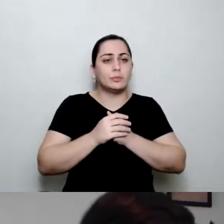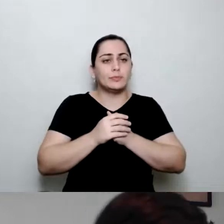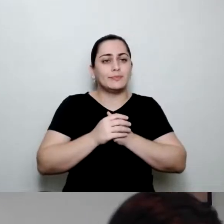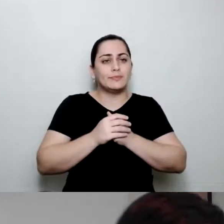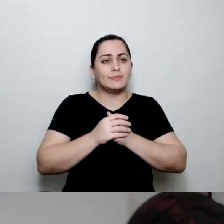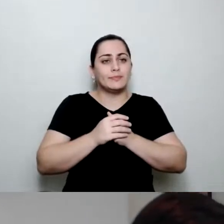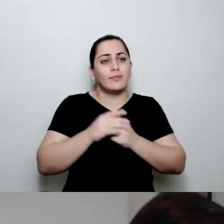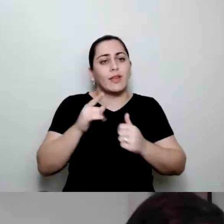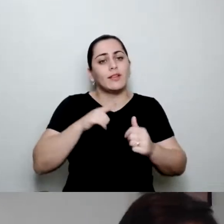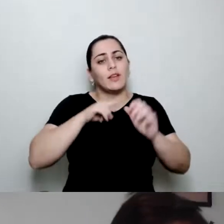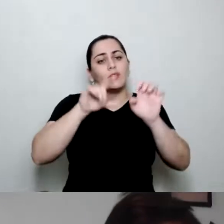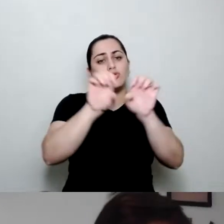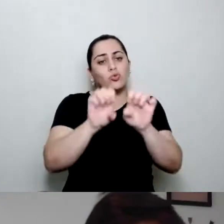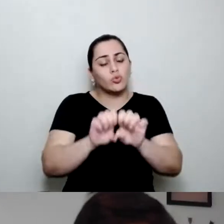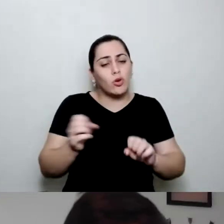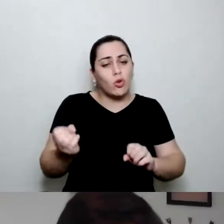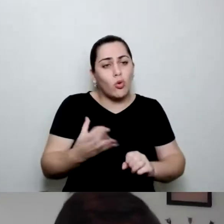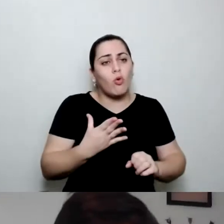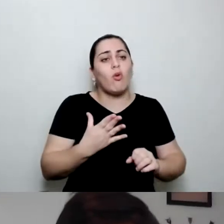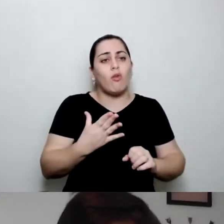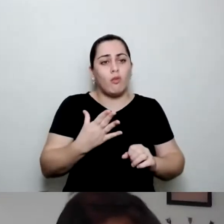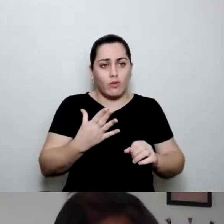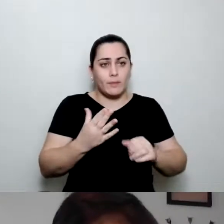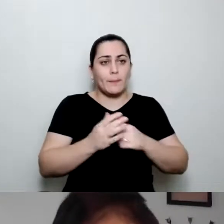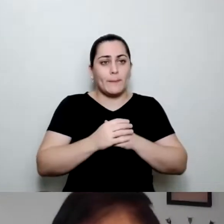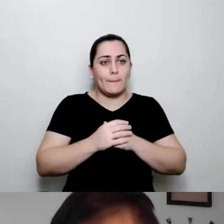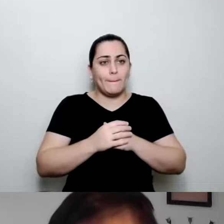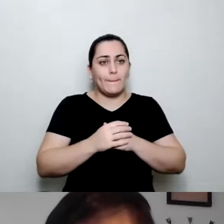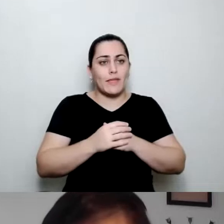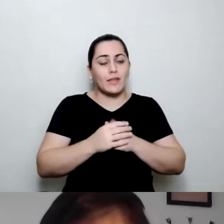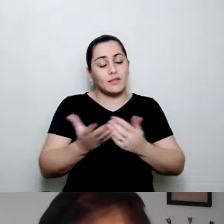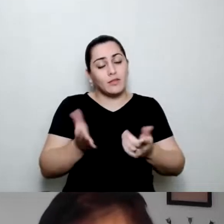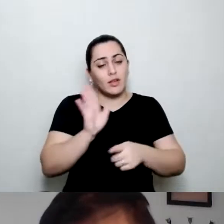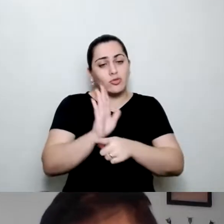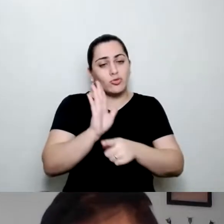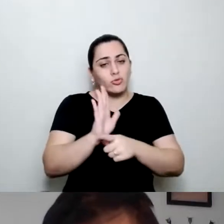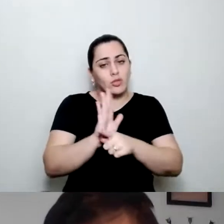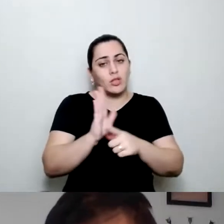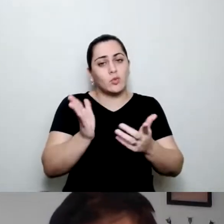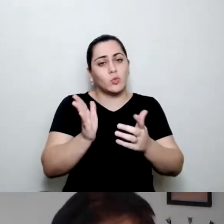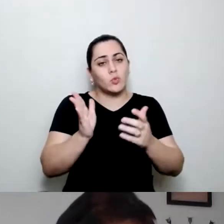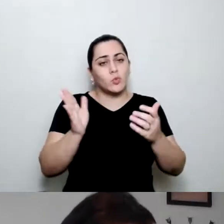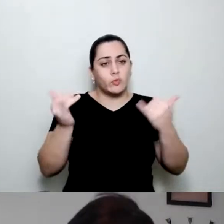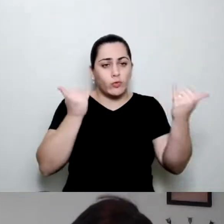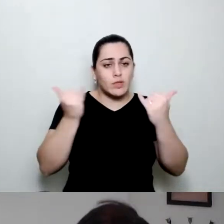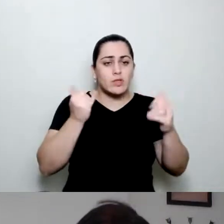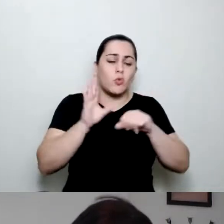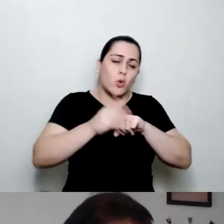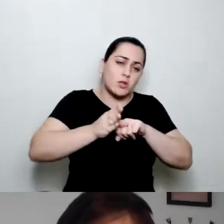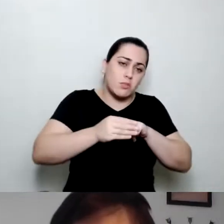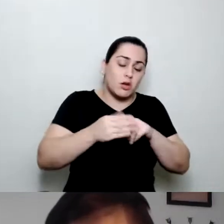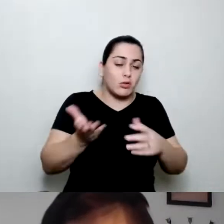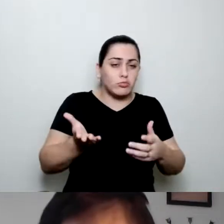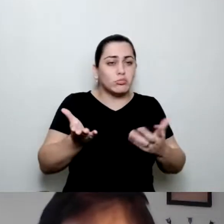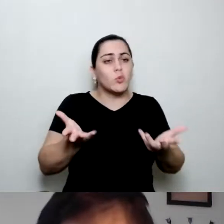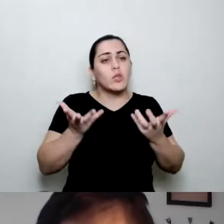tem novas estruturas que estão aí também ajudando a transmitir esses conhecimentos. Então,